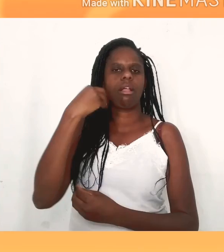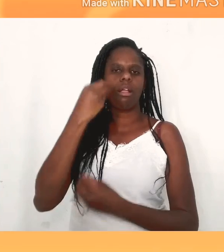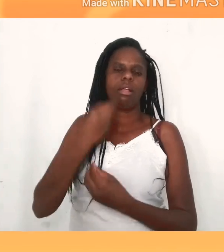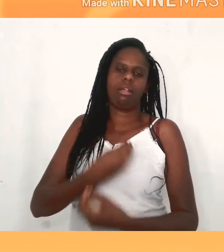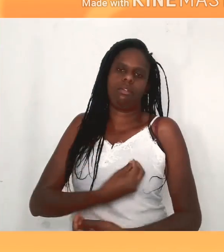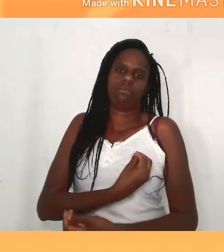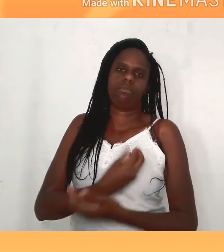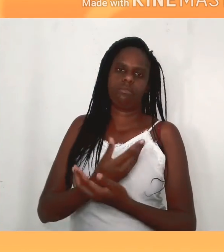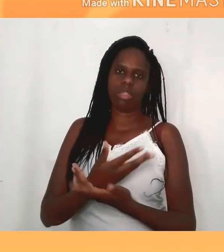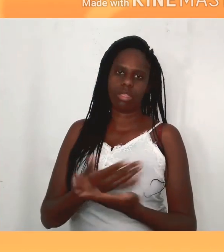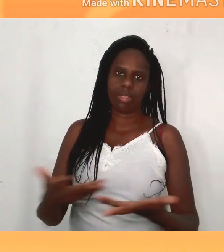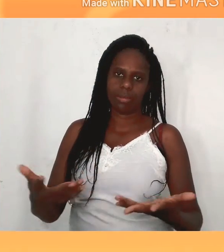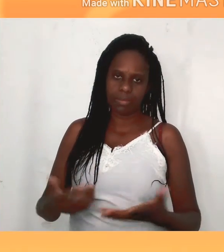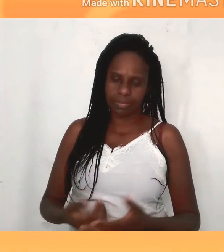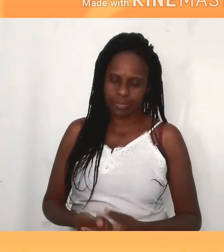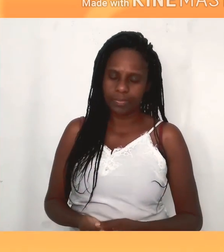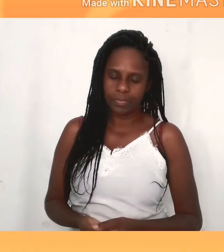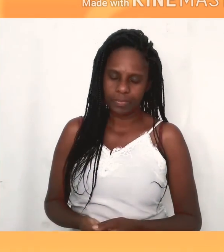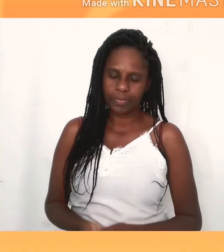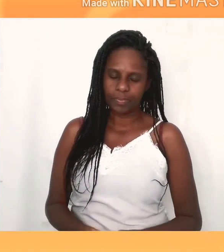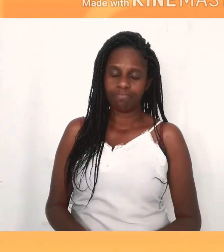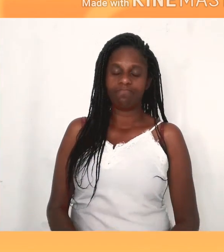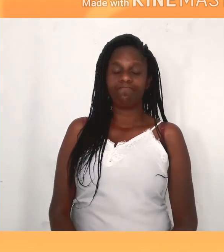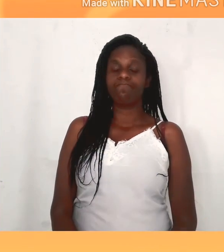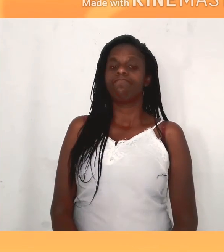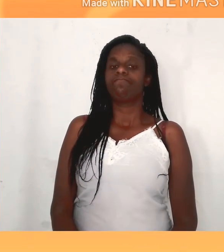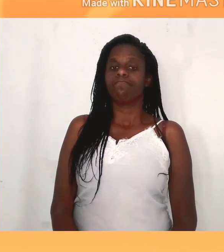vida, né? Então,